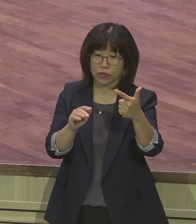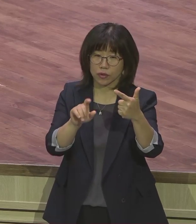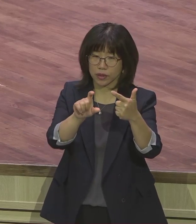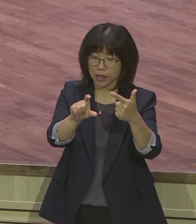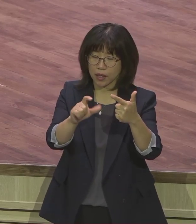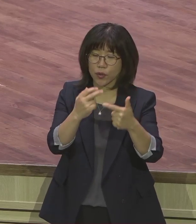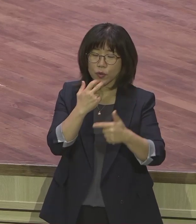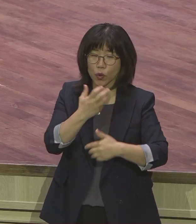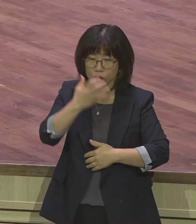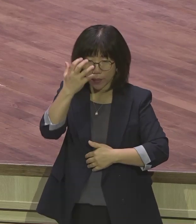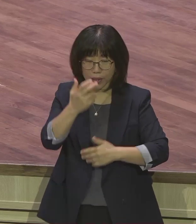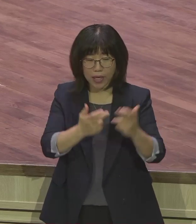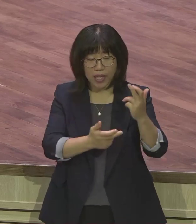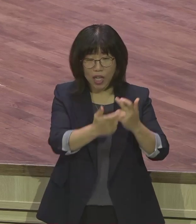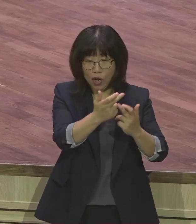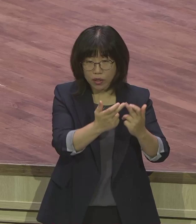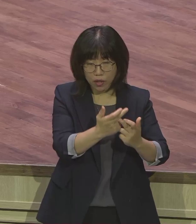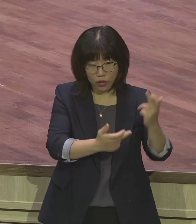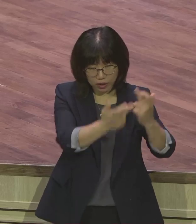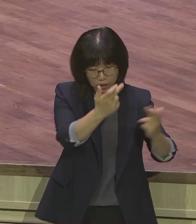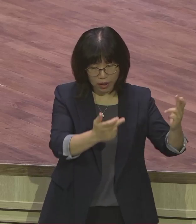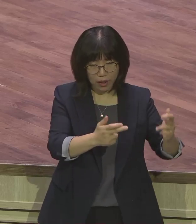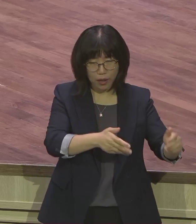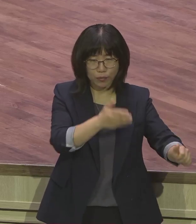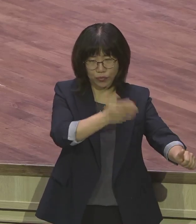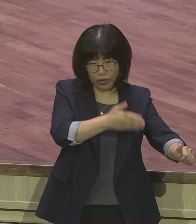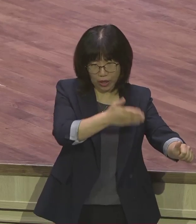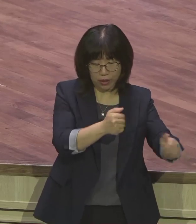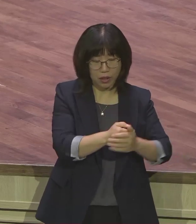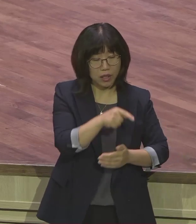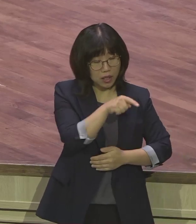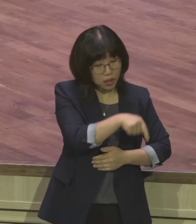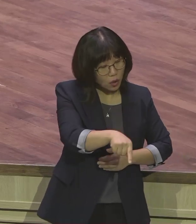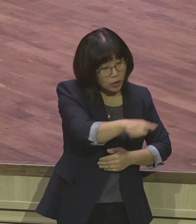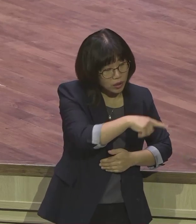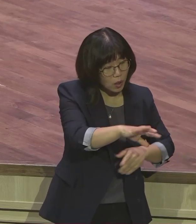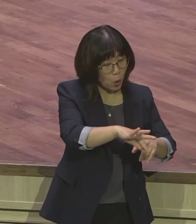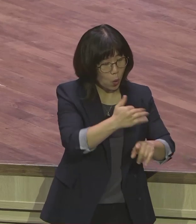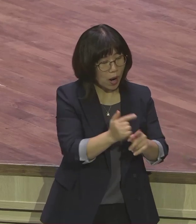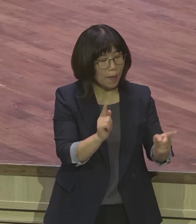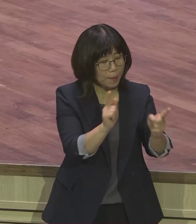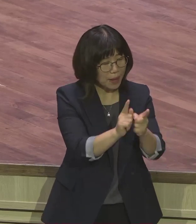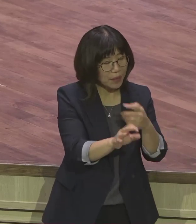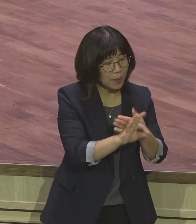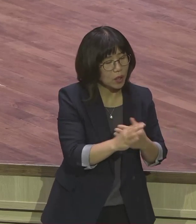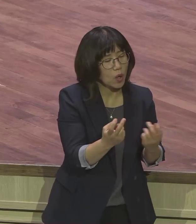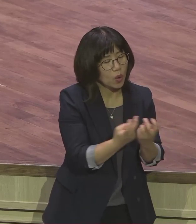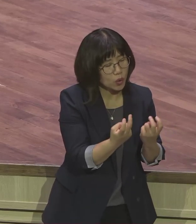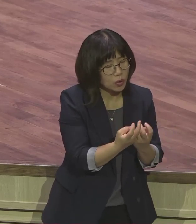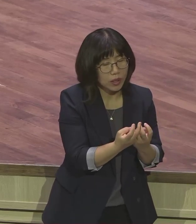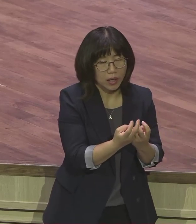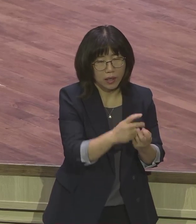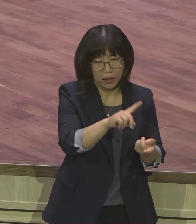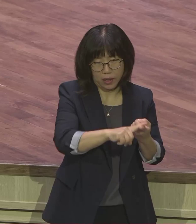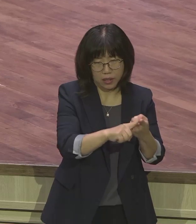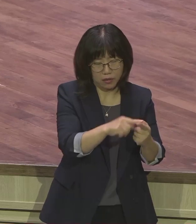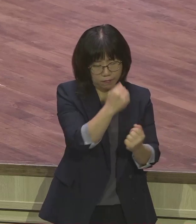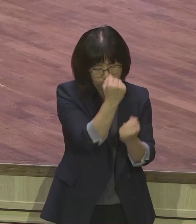요셉이 형들에게 바로가 바로 앞에 갔을 때 어떻게 말해야 될 것인지 설명을 이미 다 해줬어요